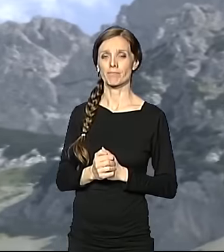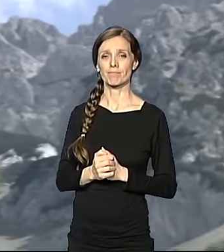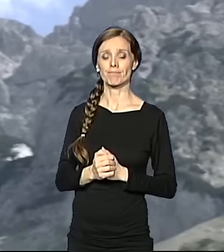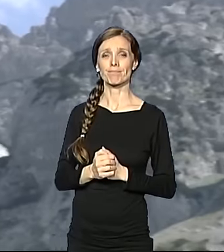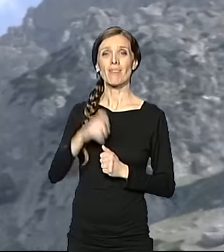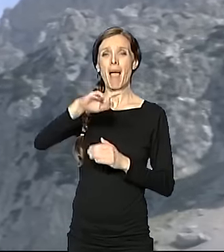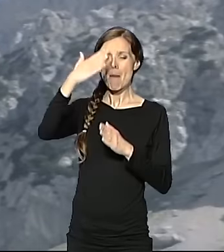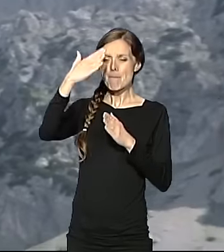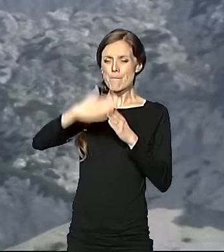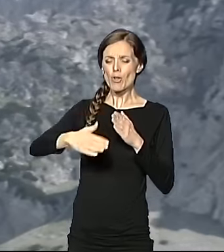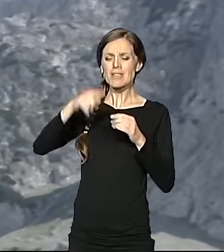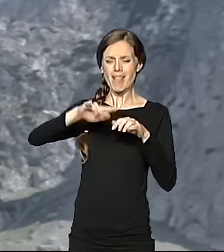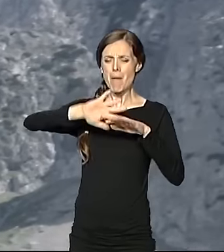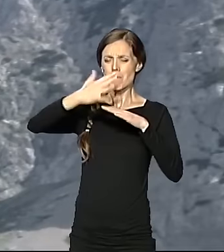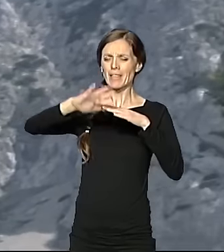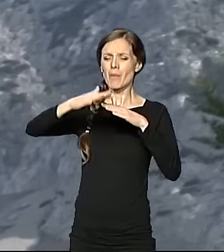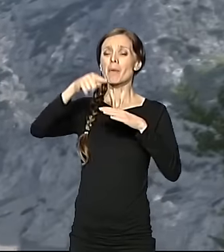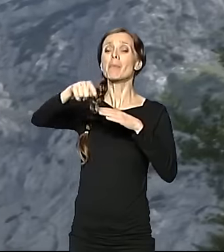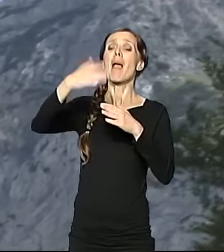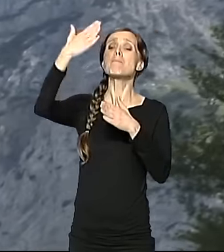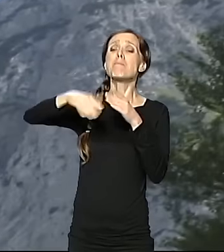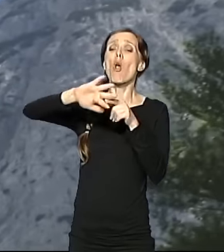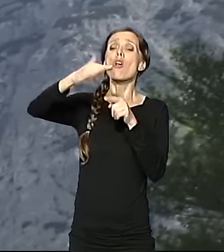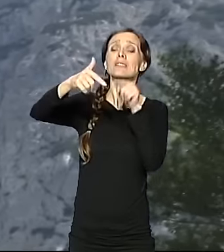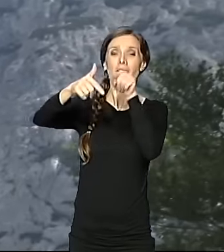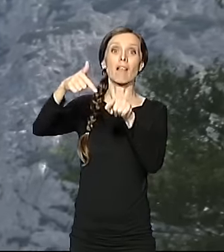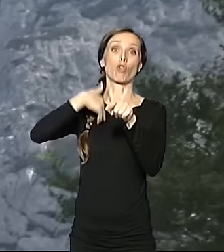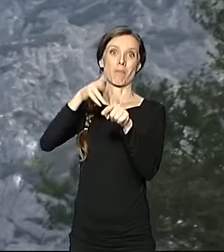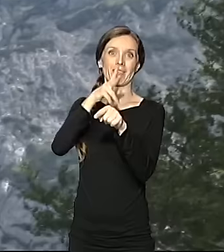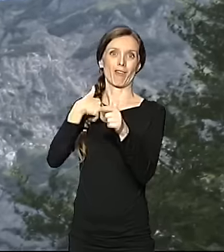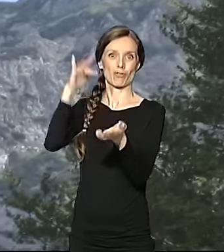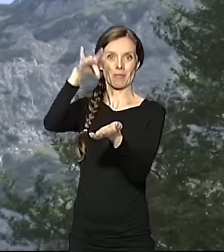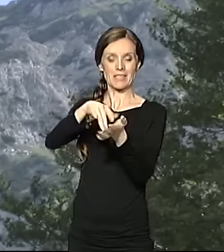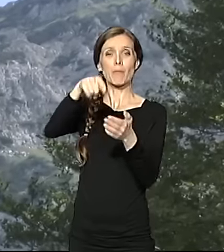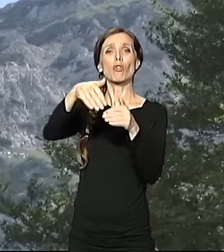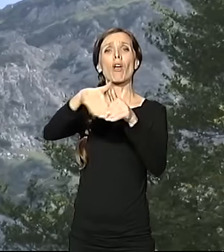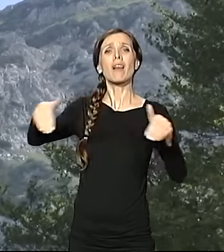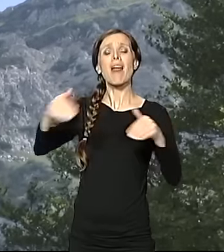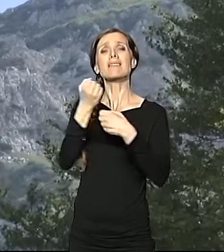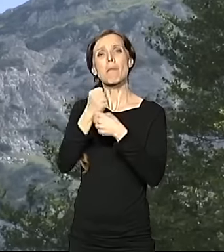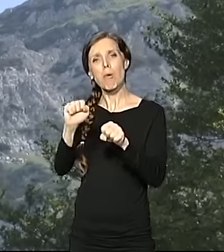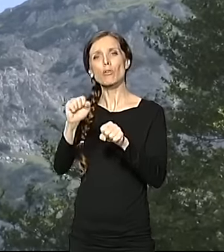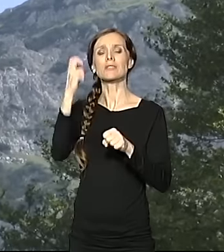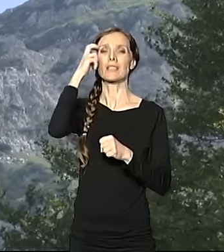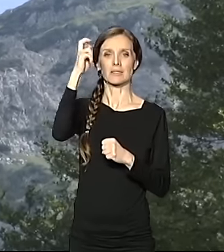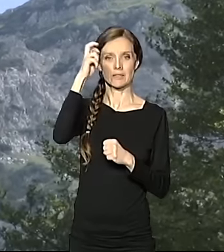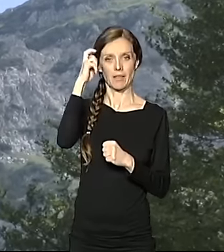Poslednja brda u ovom kamenom nizu su naše krajnje odredište. Tu je i granica Bosne i Hercegovine i Crne